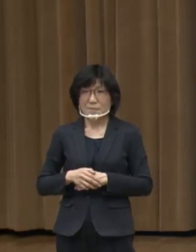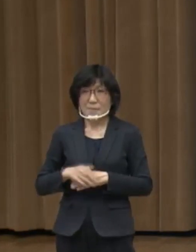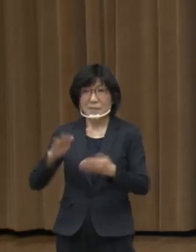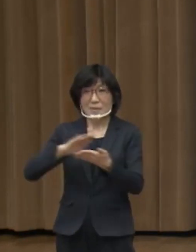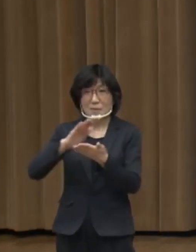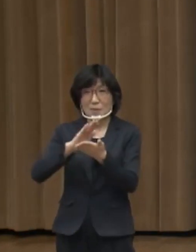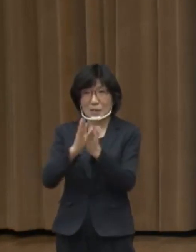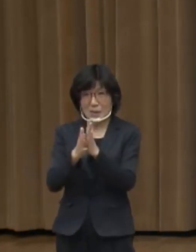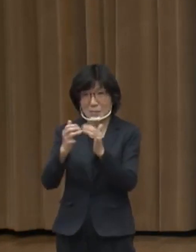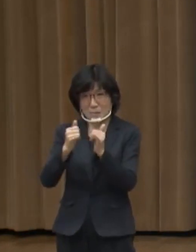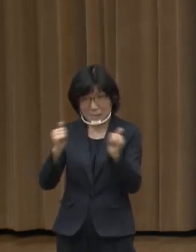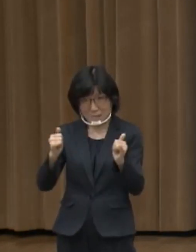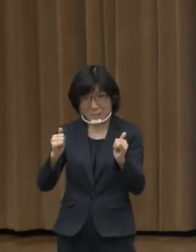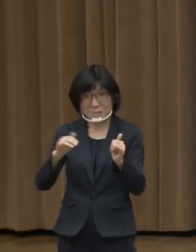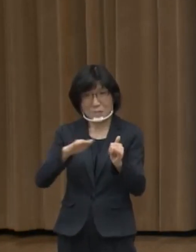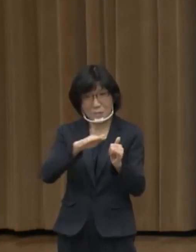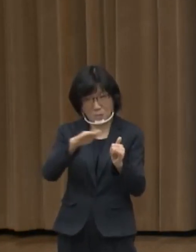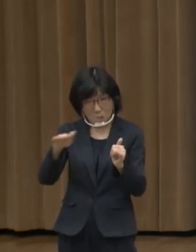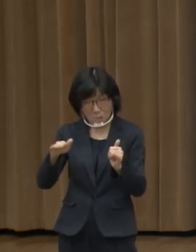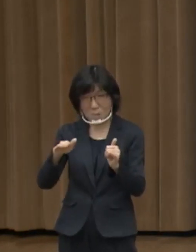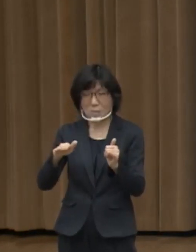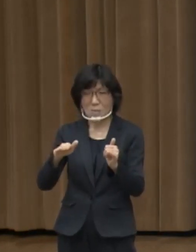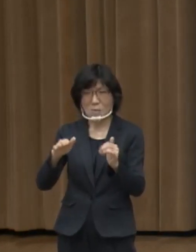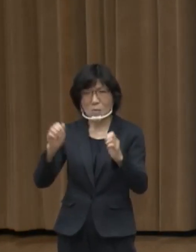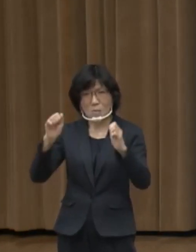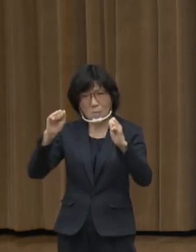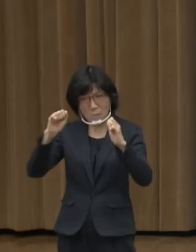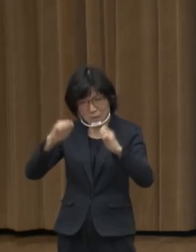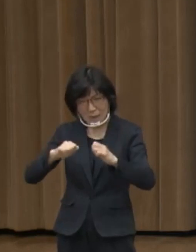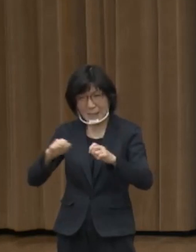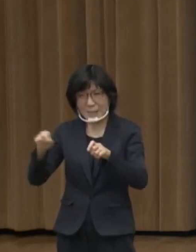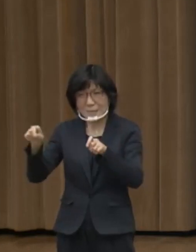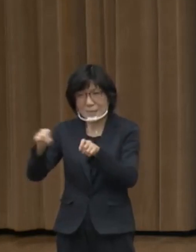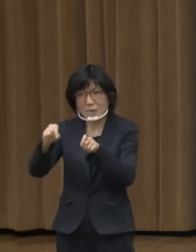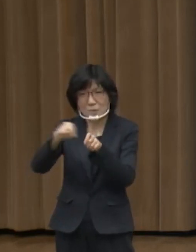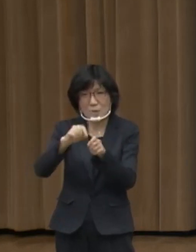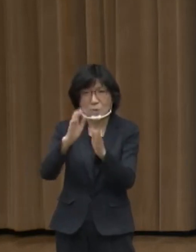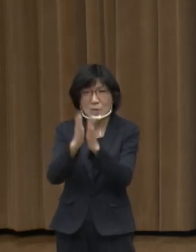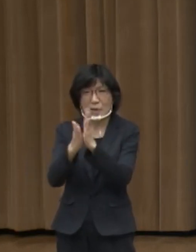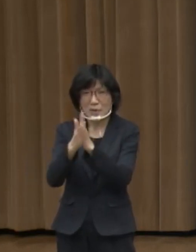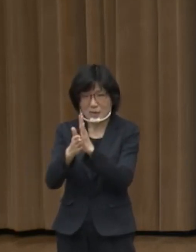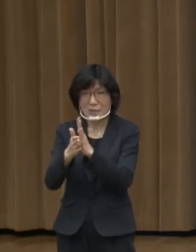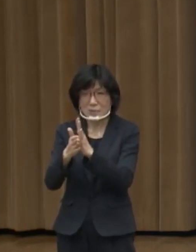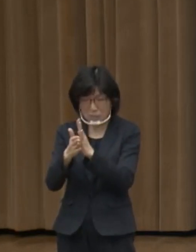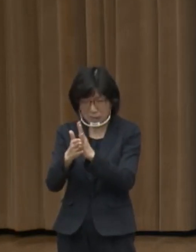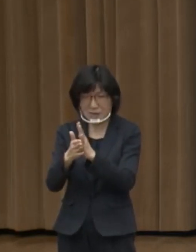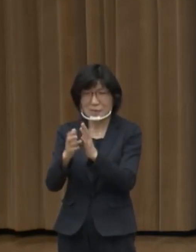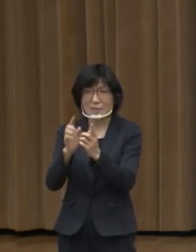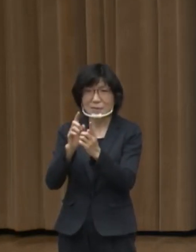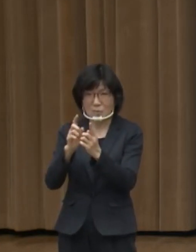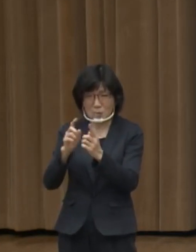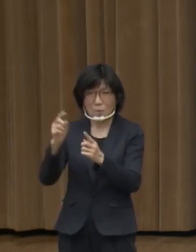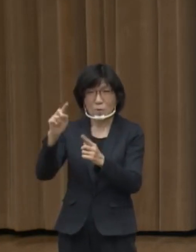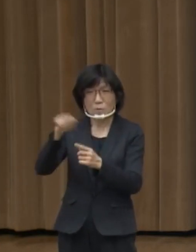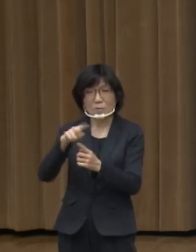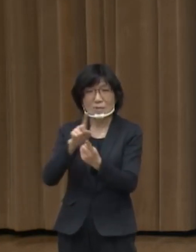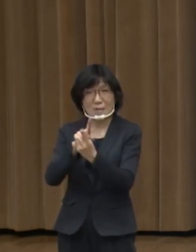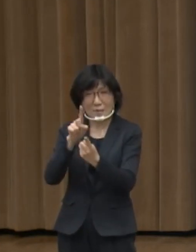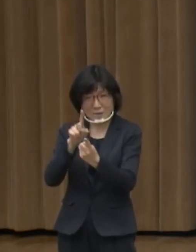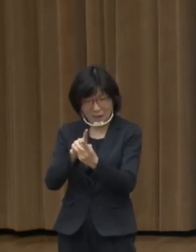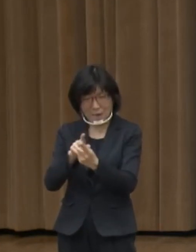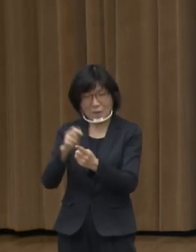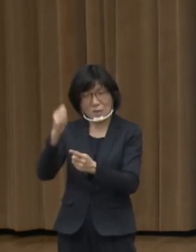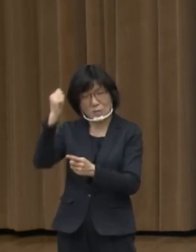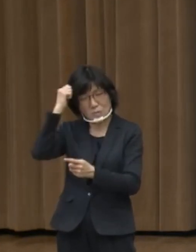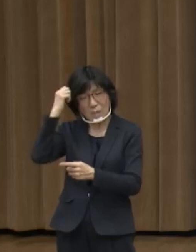埼玉県民と合意された隣接県からの旅行者に対して、日帰り宿泊代金